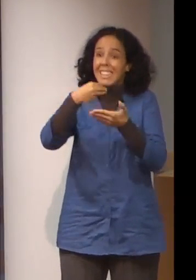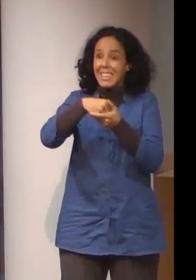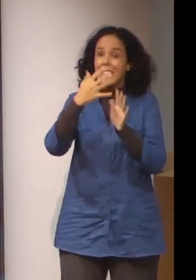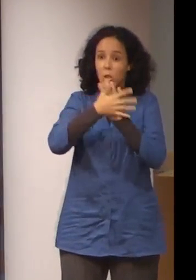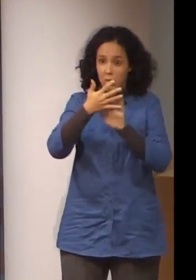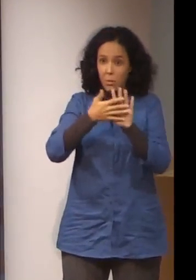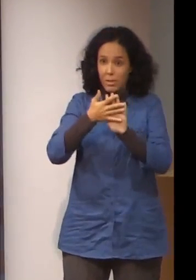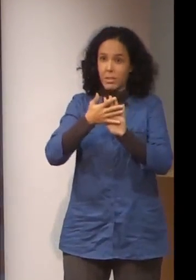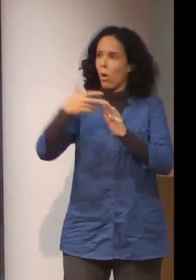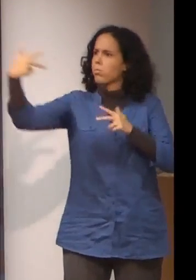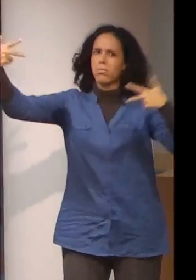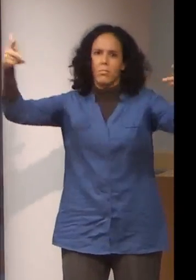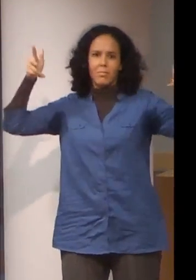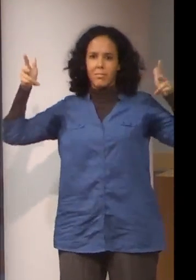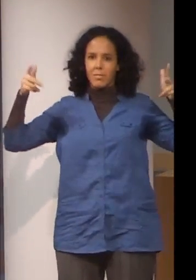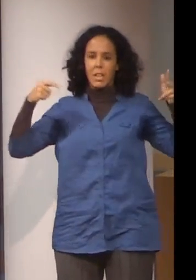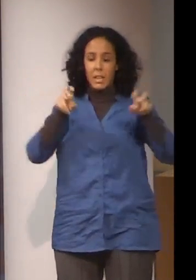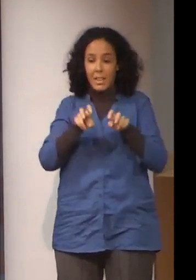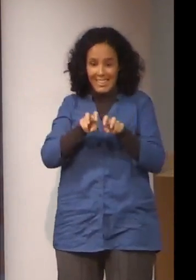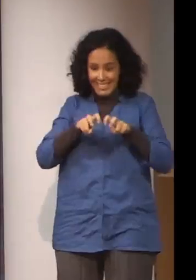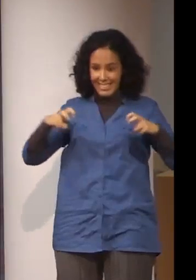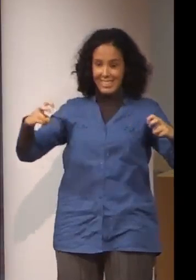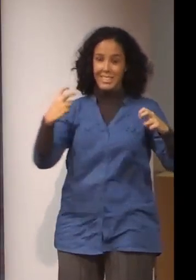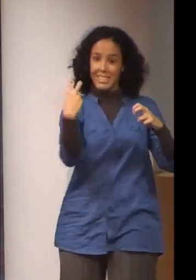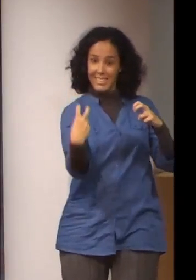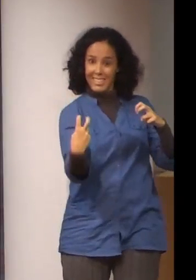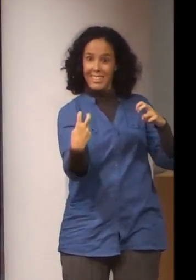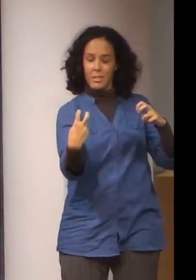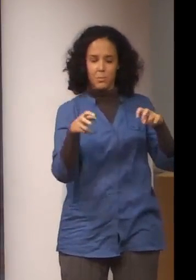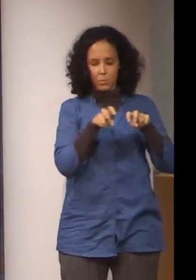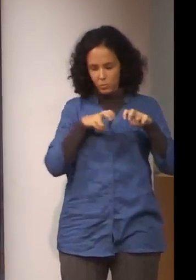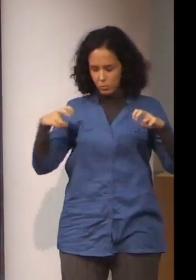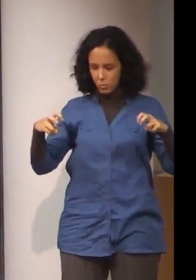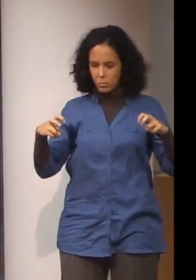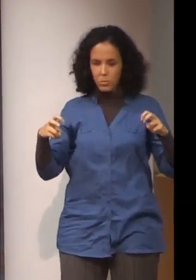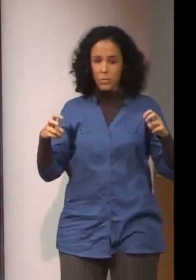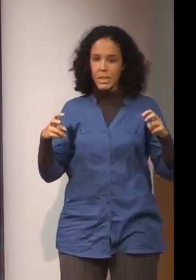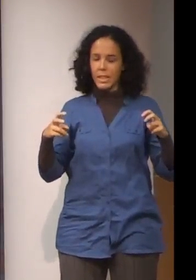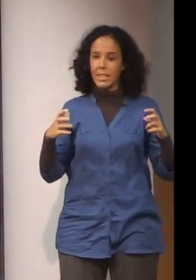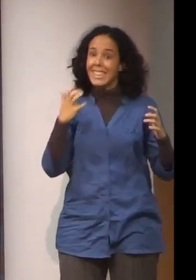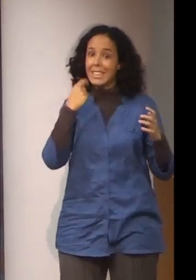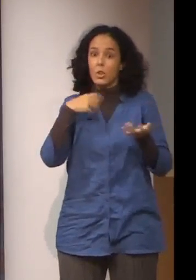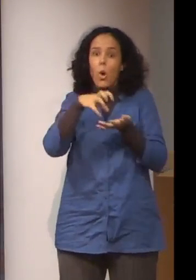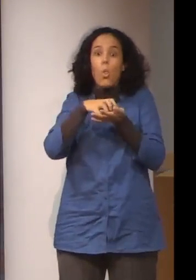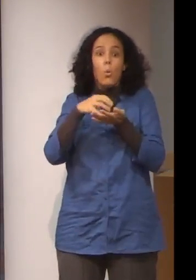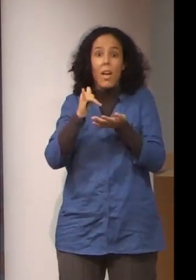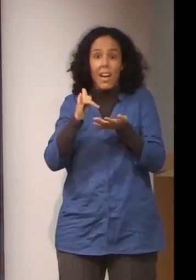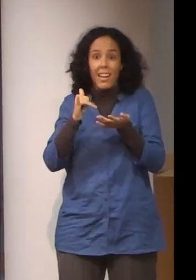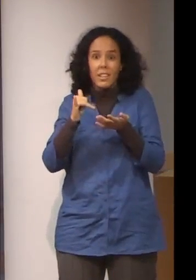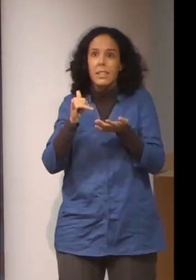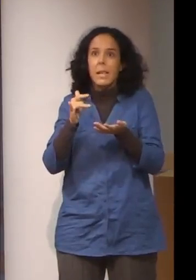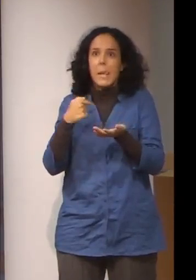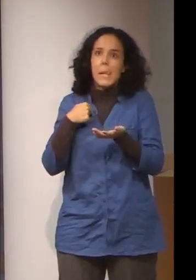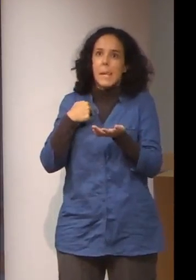cuando inicié el máster necesitaba, para poder dar las clases, una serie de materiales, entre